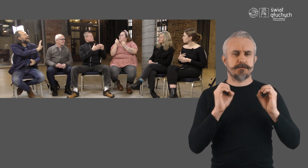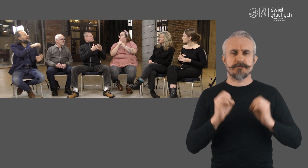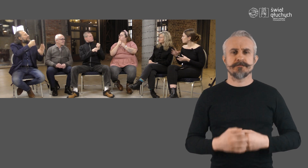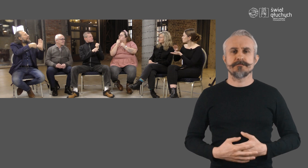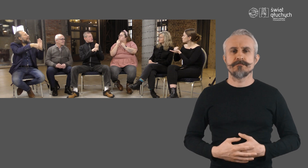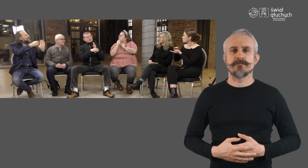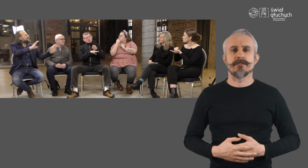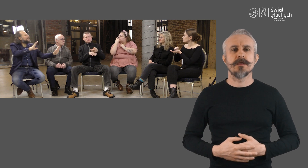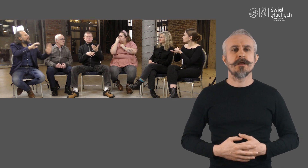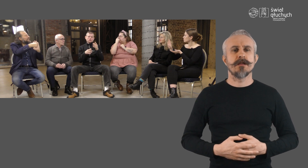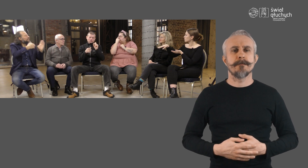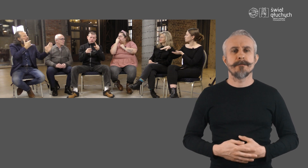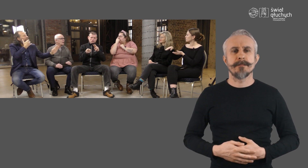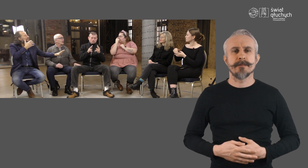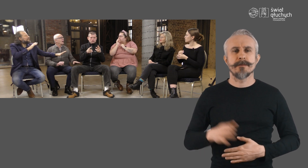Tutaj